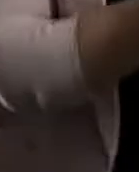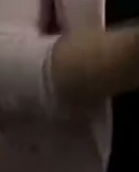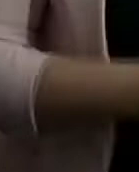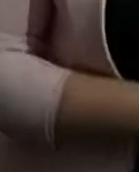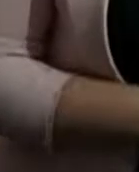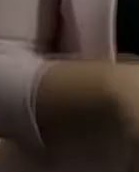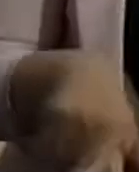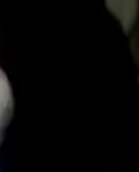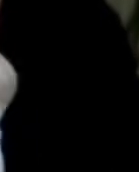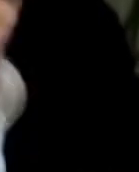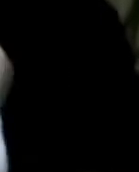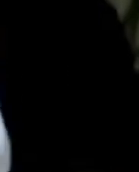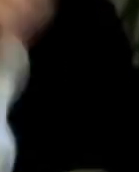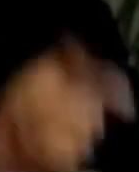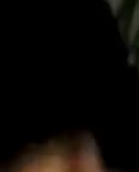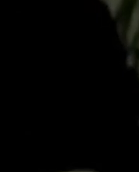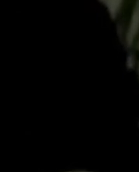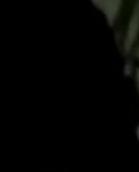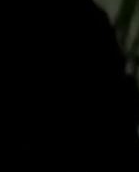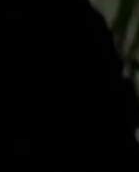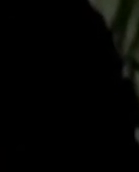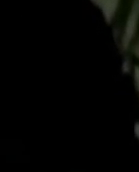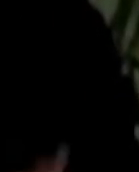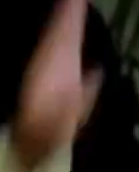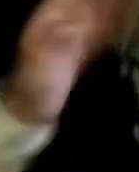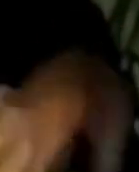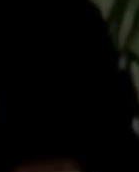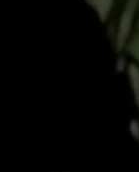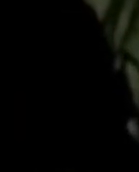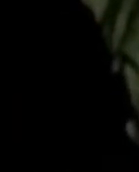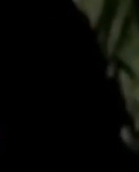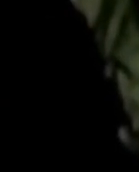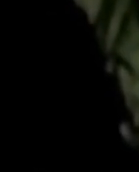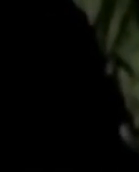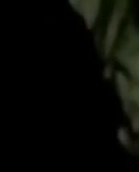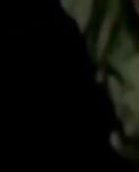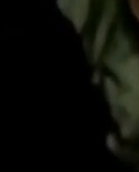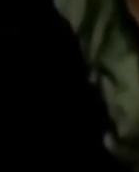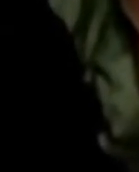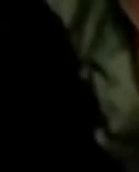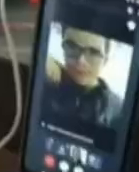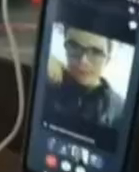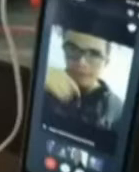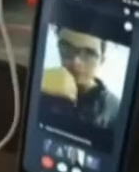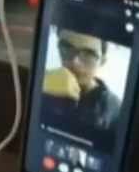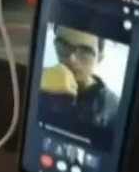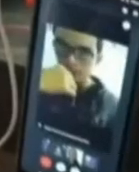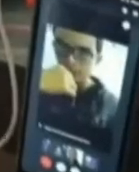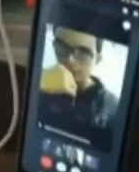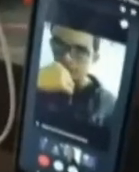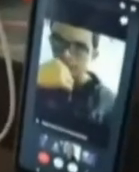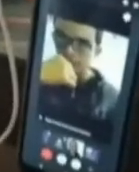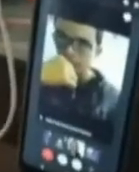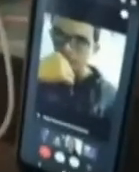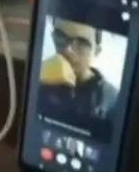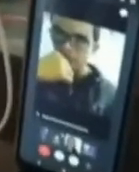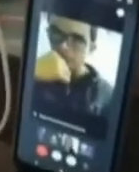clase. No hay intérprete, no entiendo nada, gracias. ¿Y estás entendiendo algo? Más o menos.